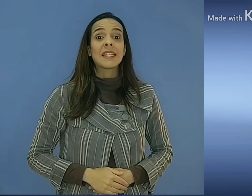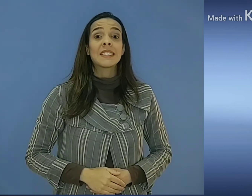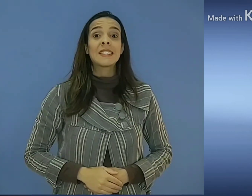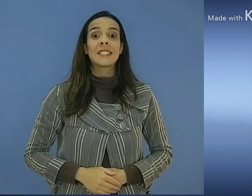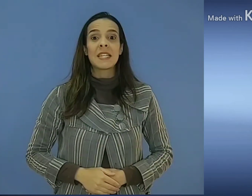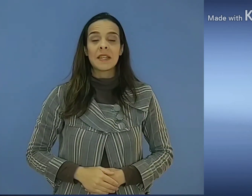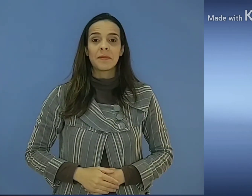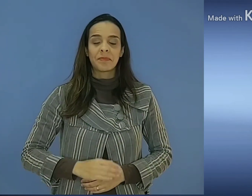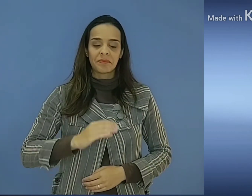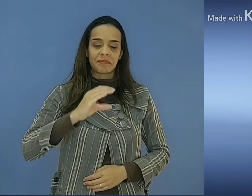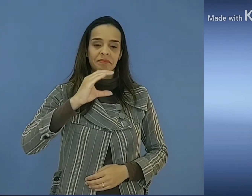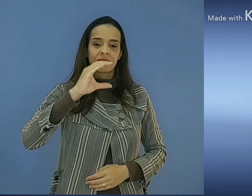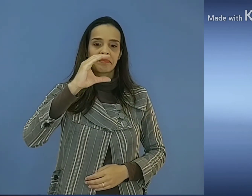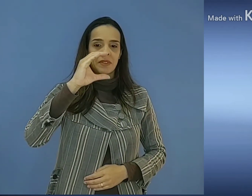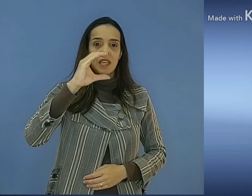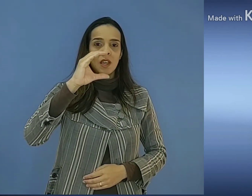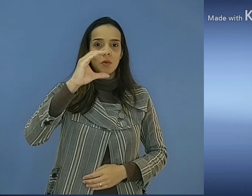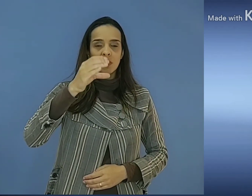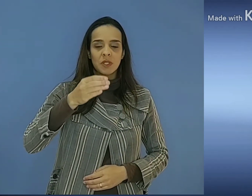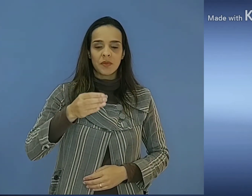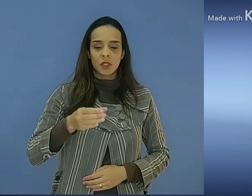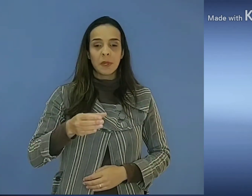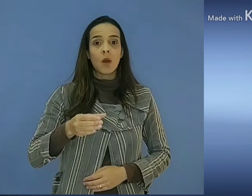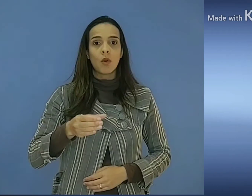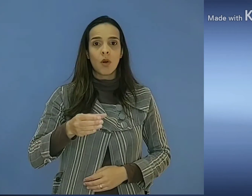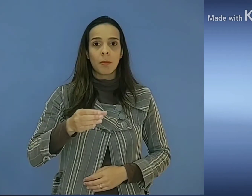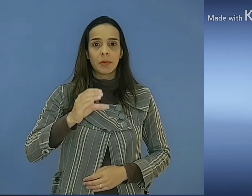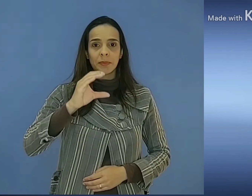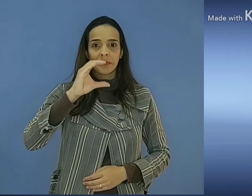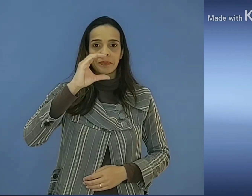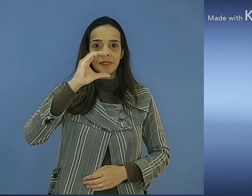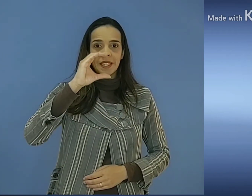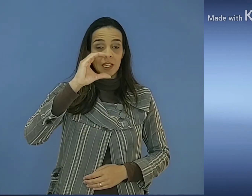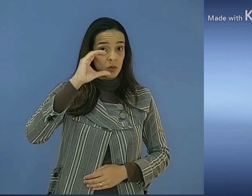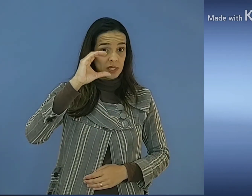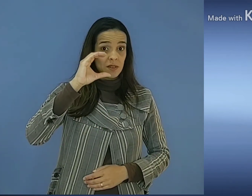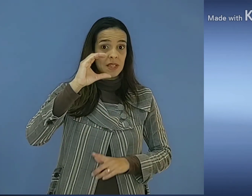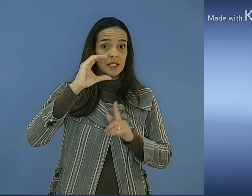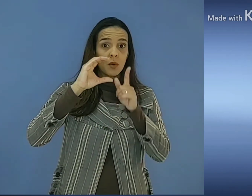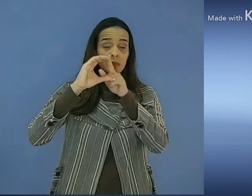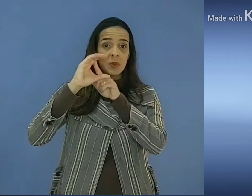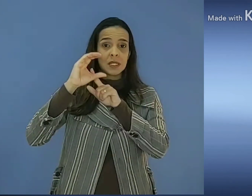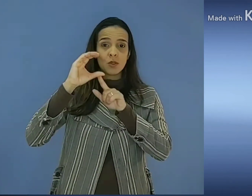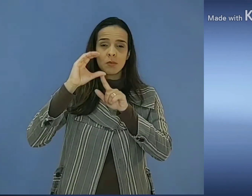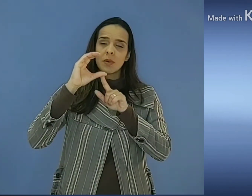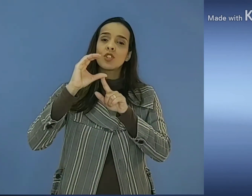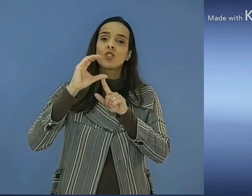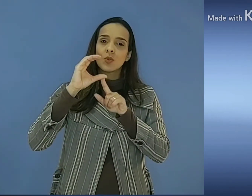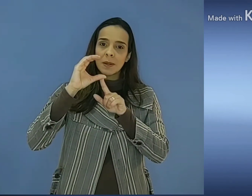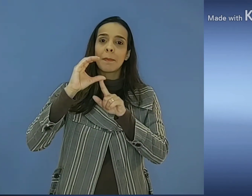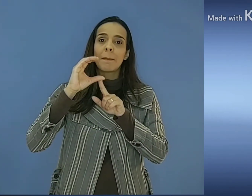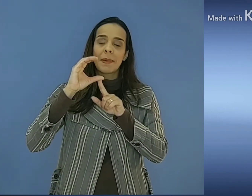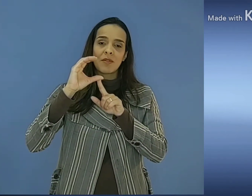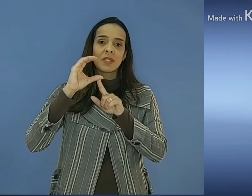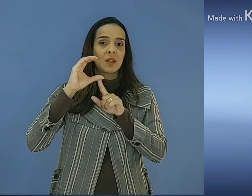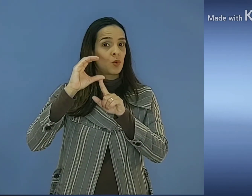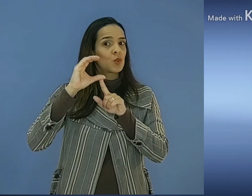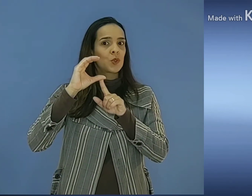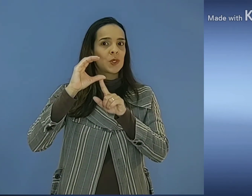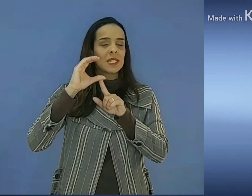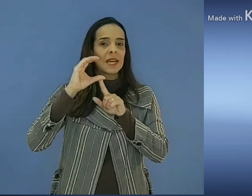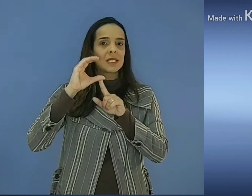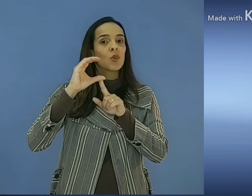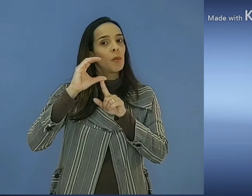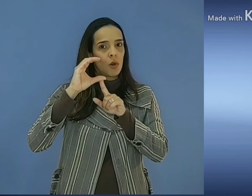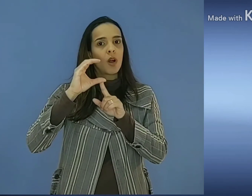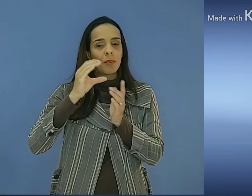A letra C. Como se você fosse pegar um copo. Inclusive, essa configuração de mão a gente usa para fazer alguns